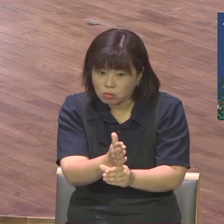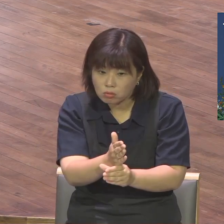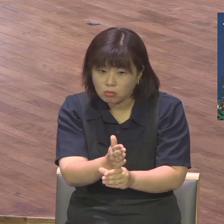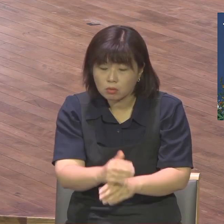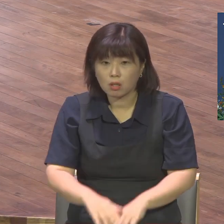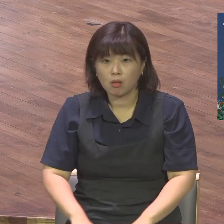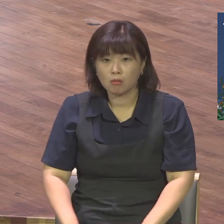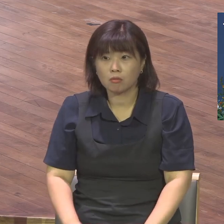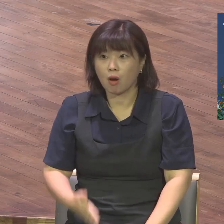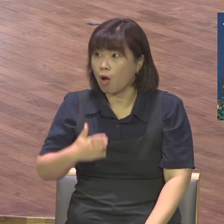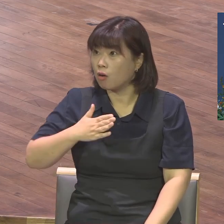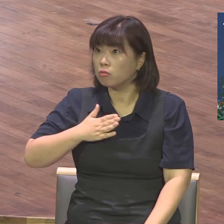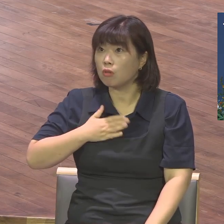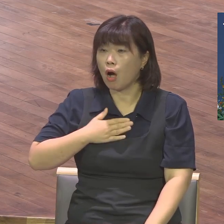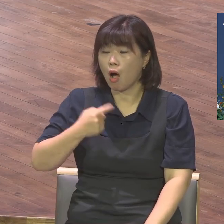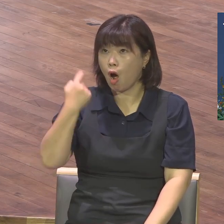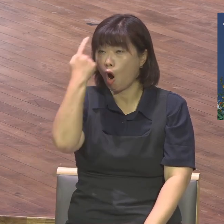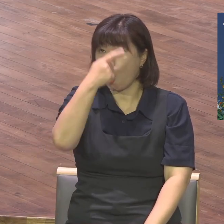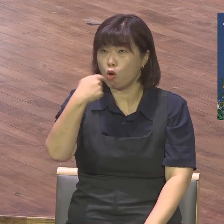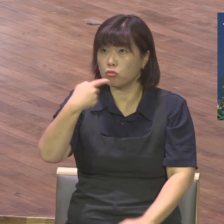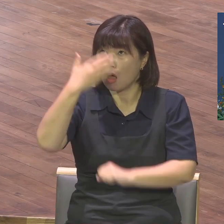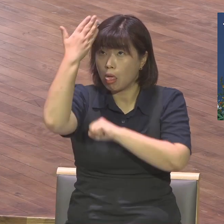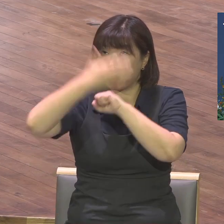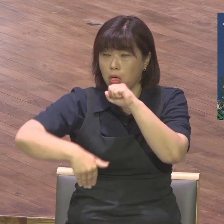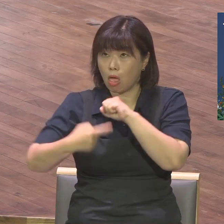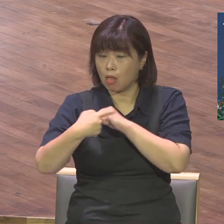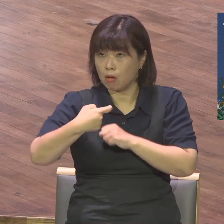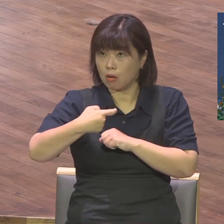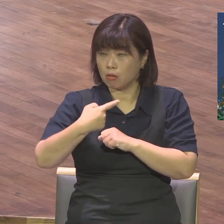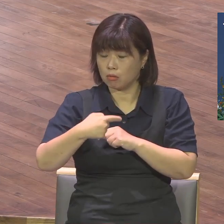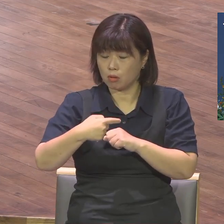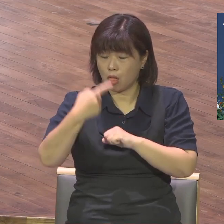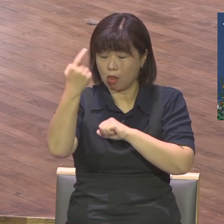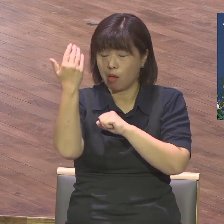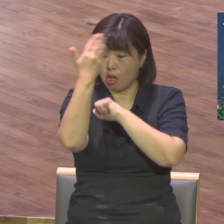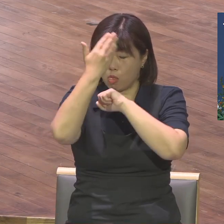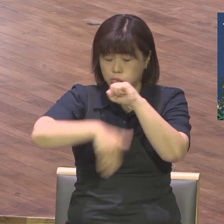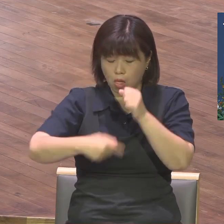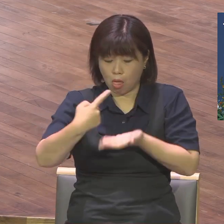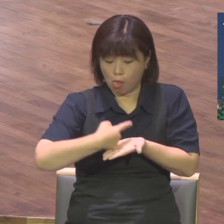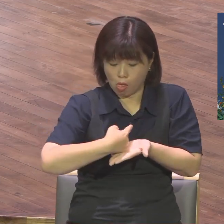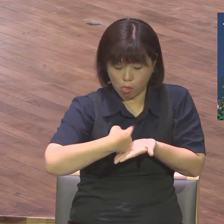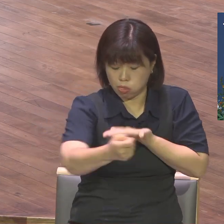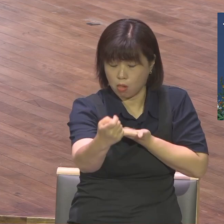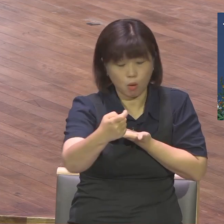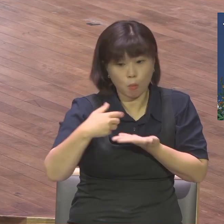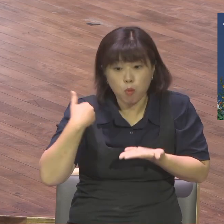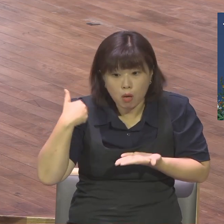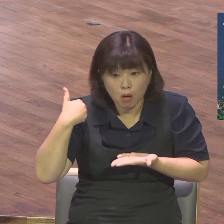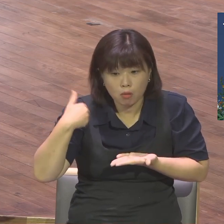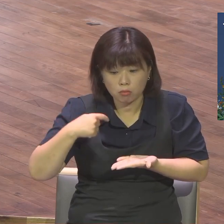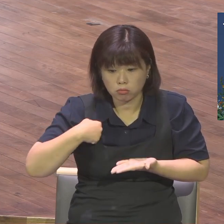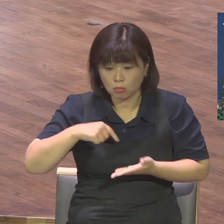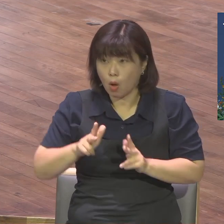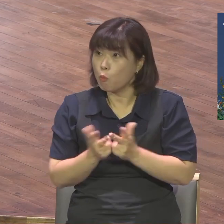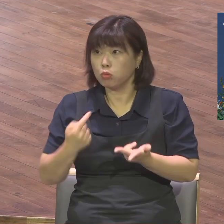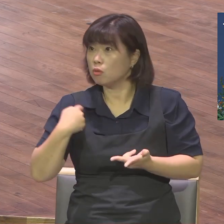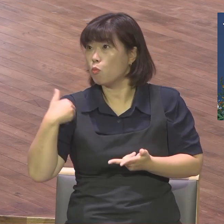자기도 모르게 피해자가 되어 있다니까요. 특별히 10대들, 우리 중동부지요, 10대들.